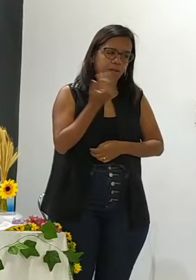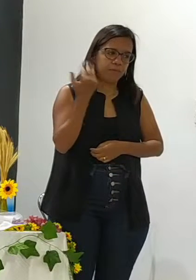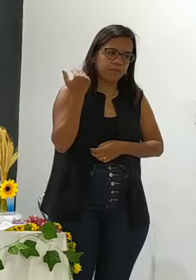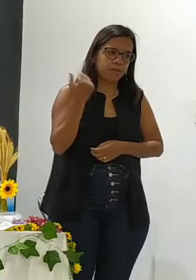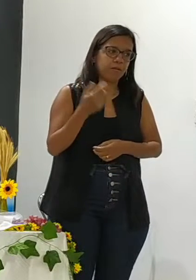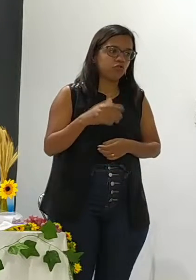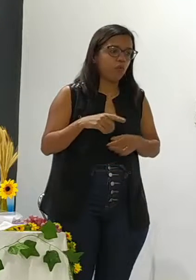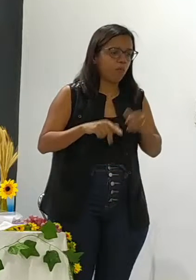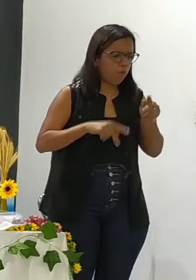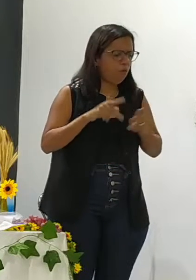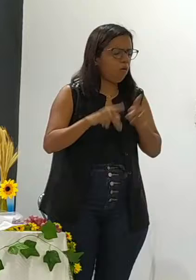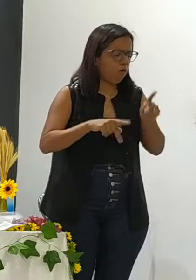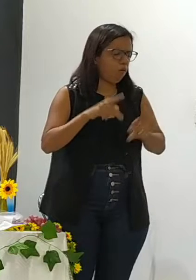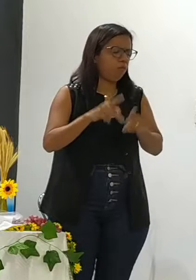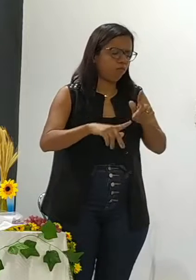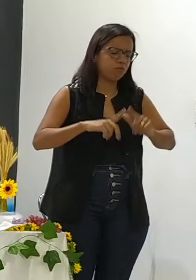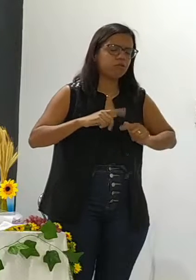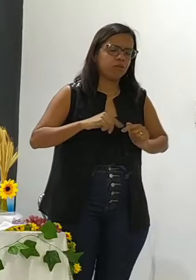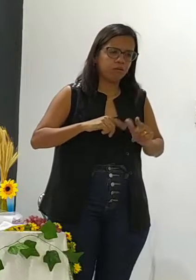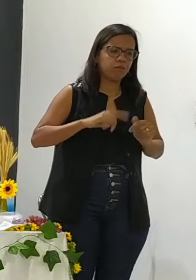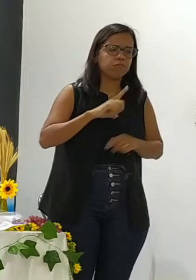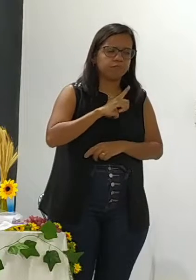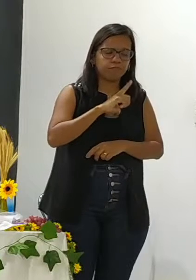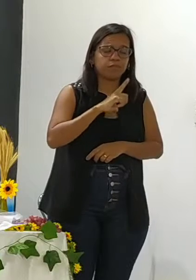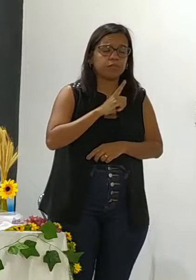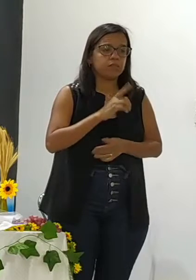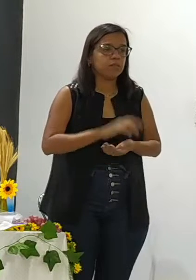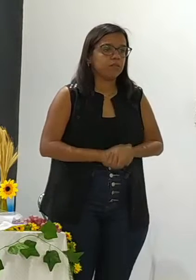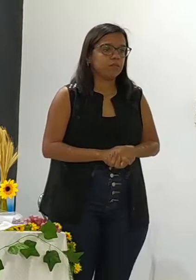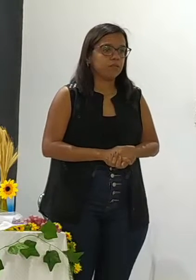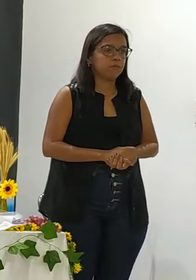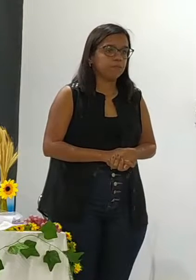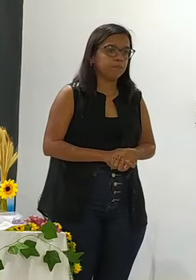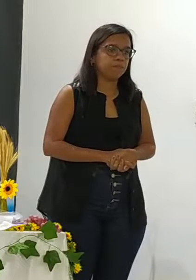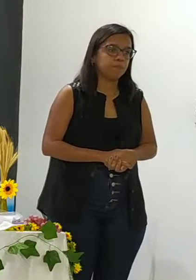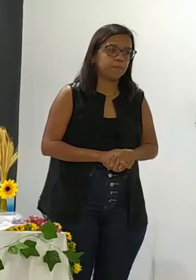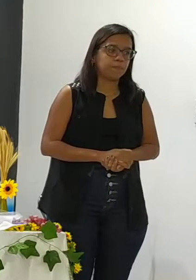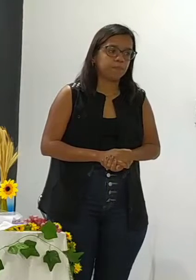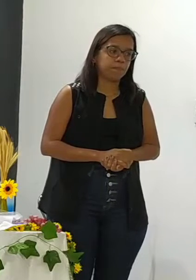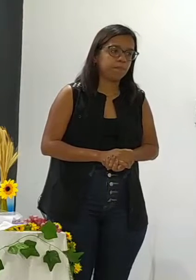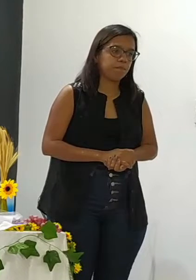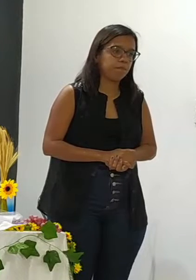de Israel. Tinha. Tanto que Deus,